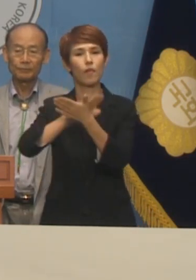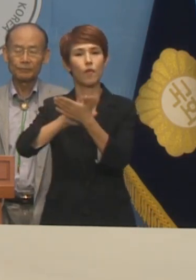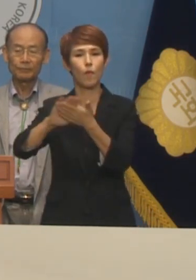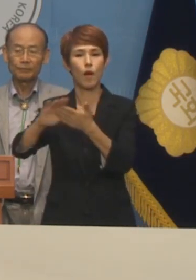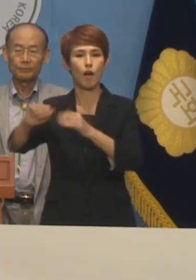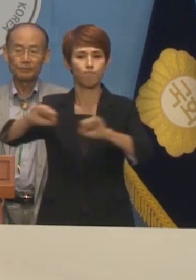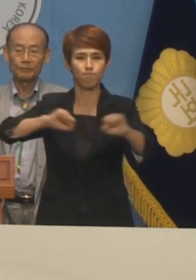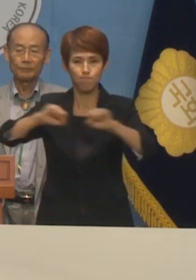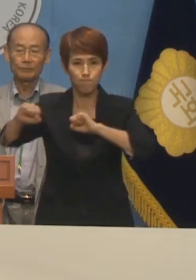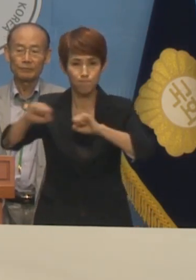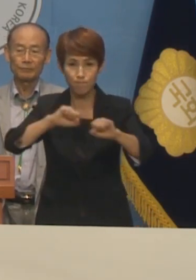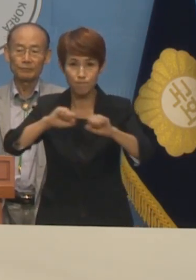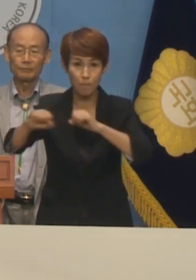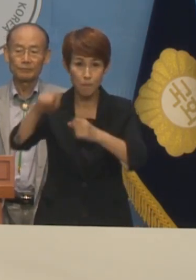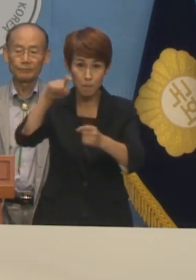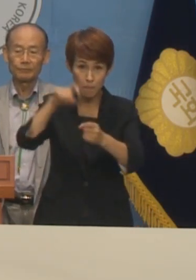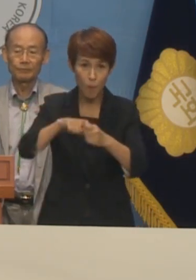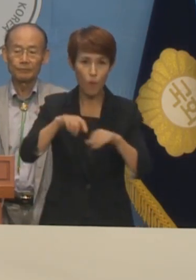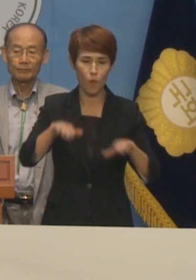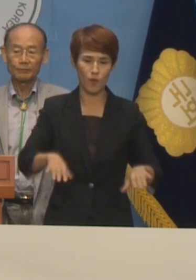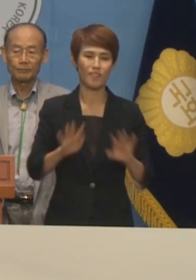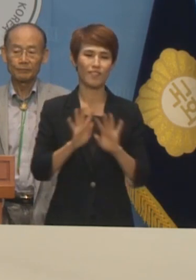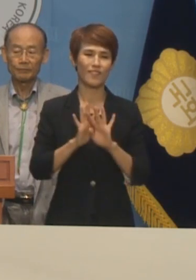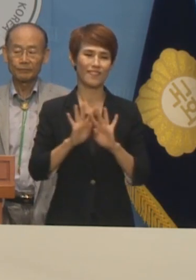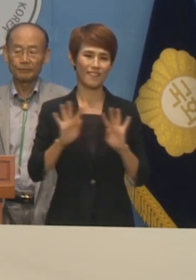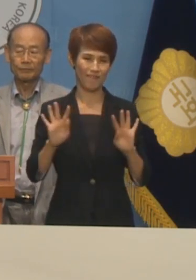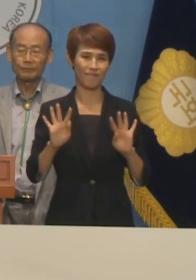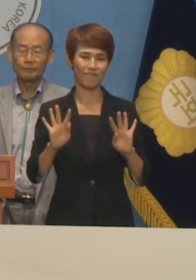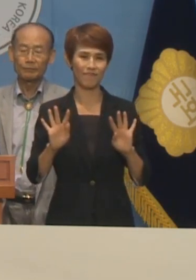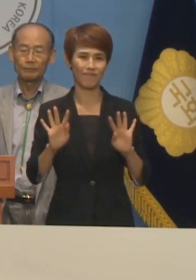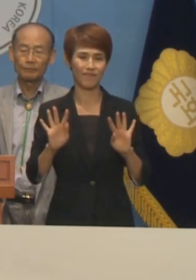운동을 위해서 여기에 서게 되었습니다.